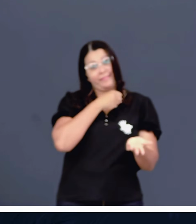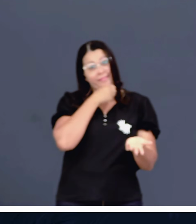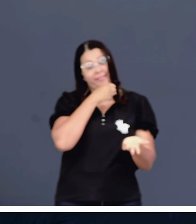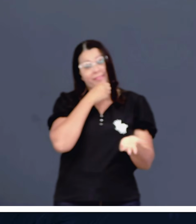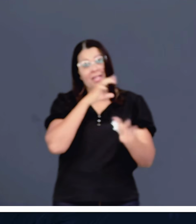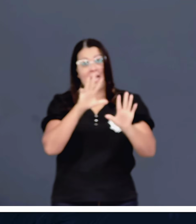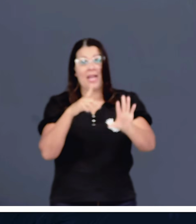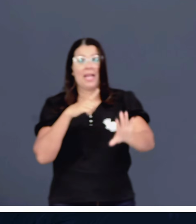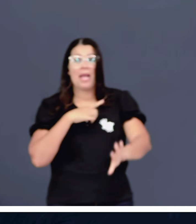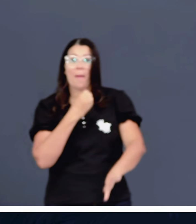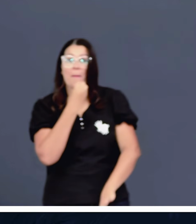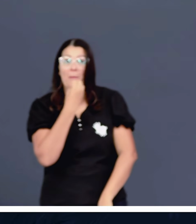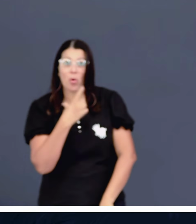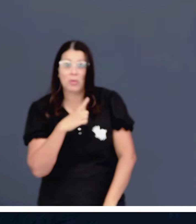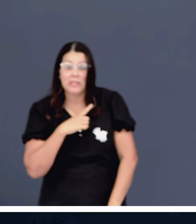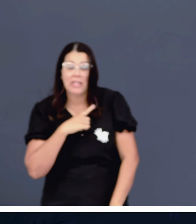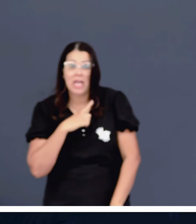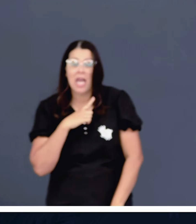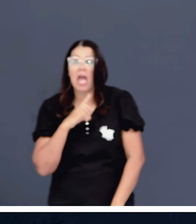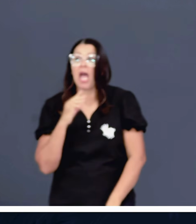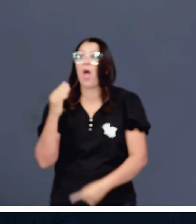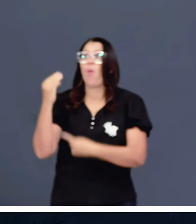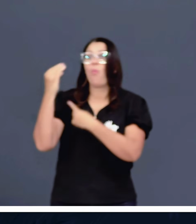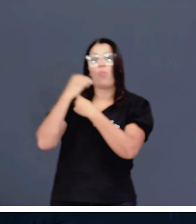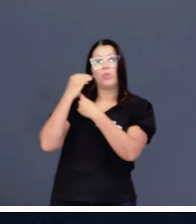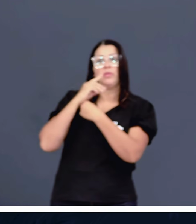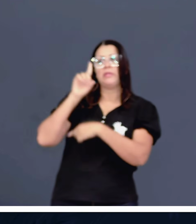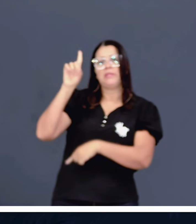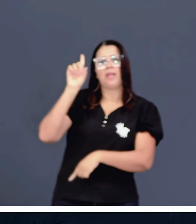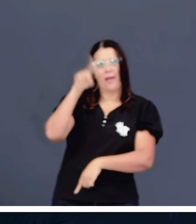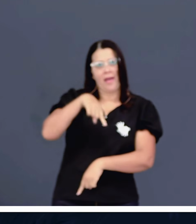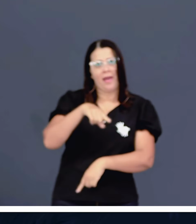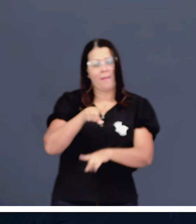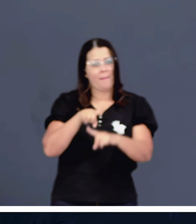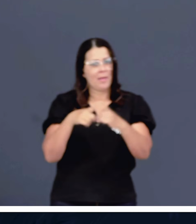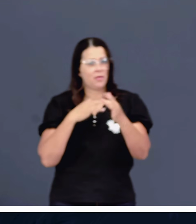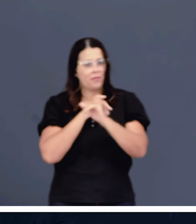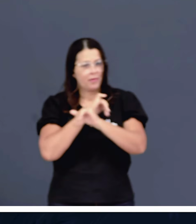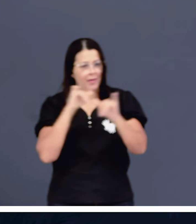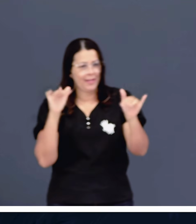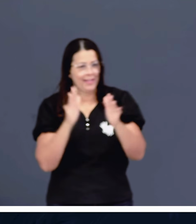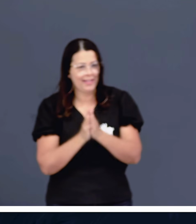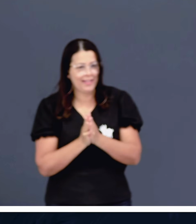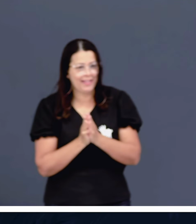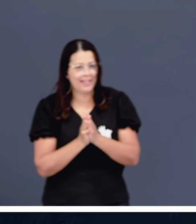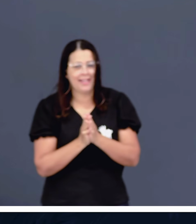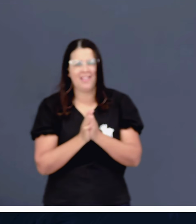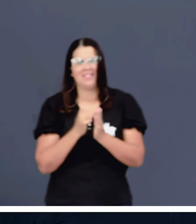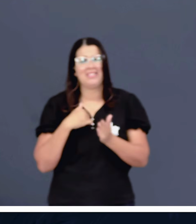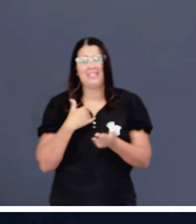É bom ter o sustento de Deus, é bom ter a provisão de Deus, mas deixa eu te dizer, a gente não suporta